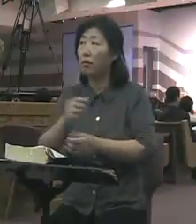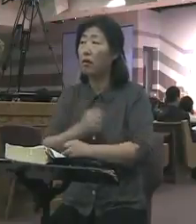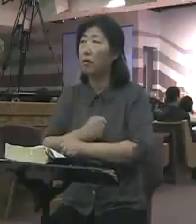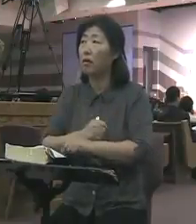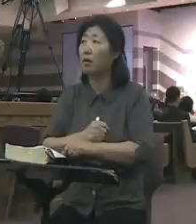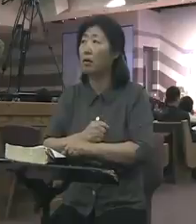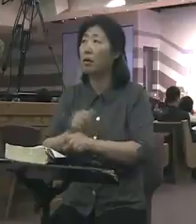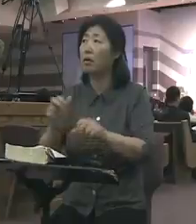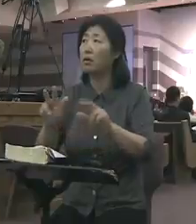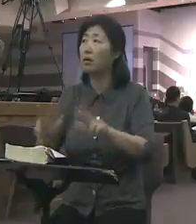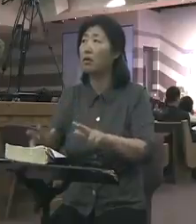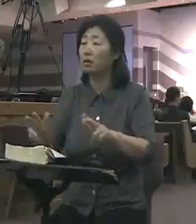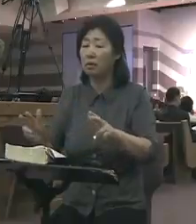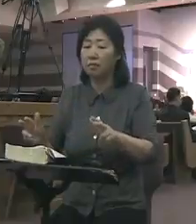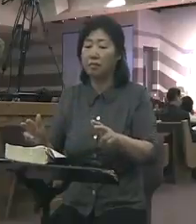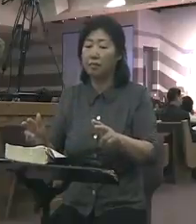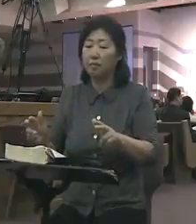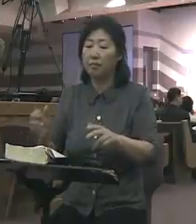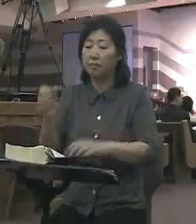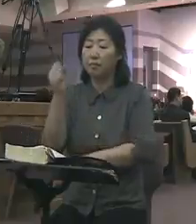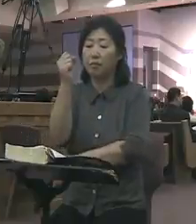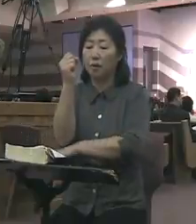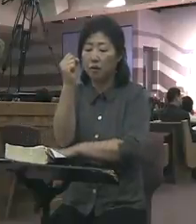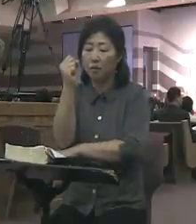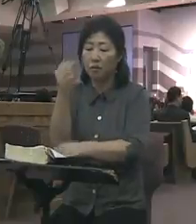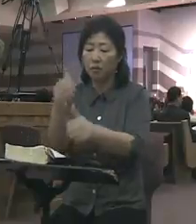지금 본질적인 것 놓치고 있지는 않으십니까?